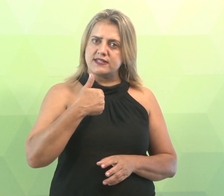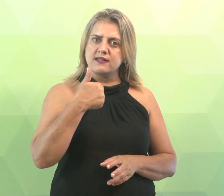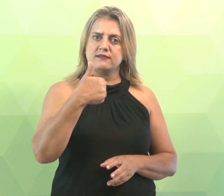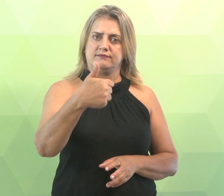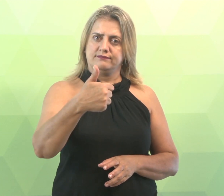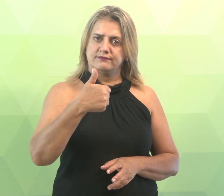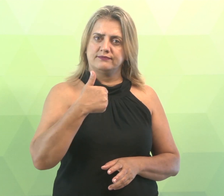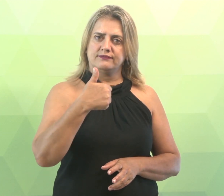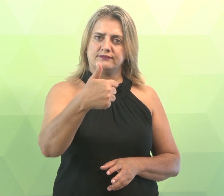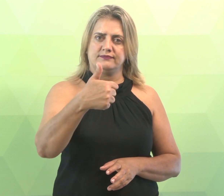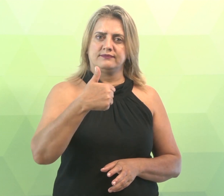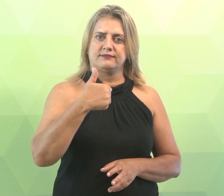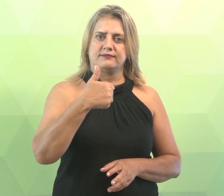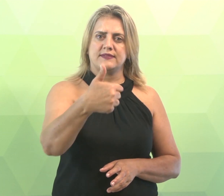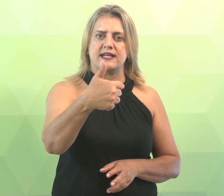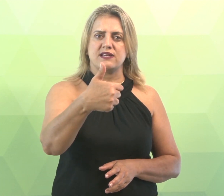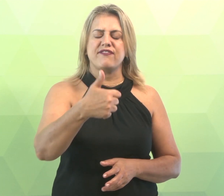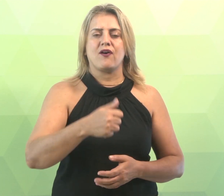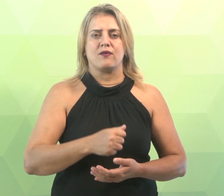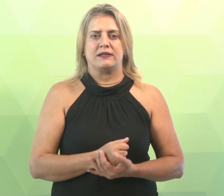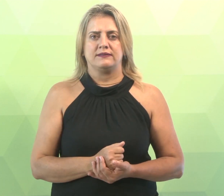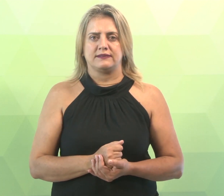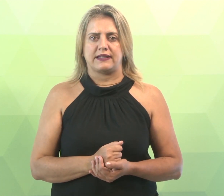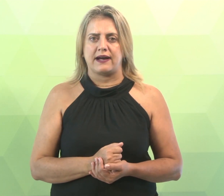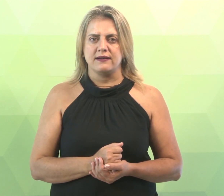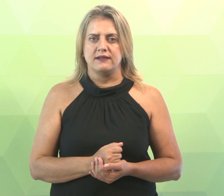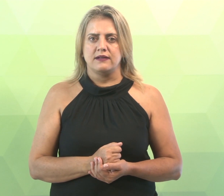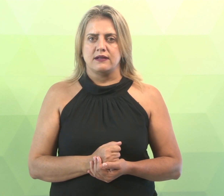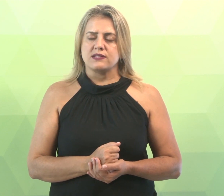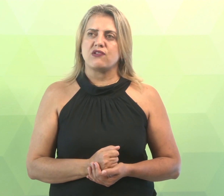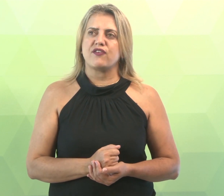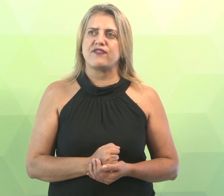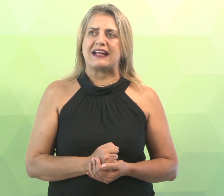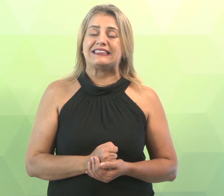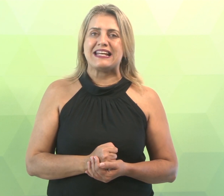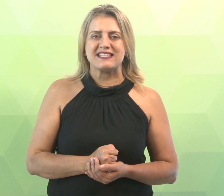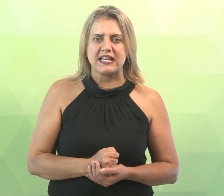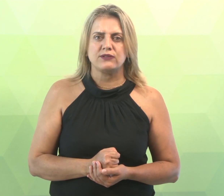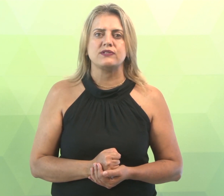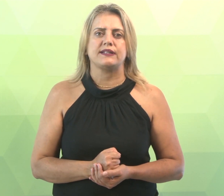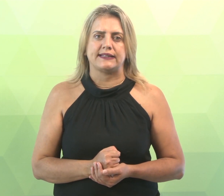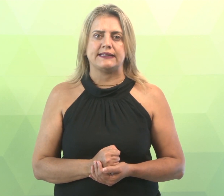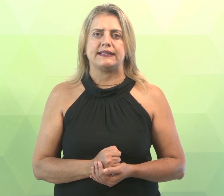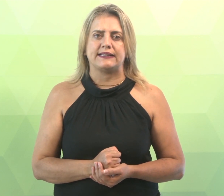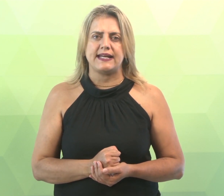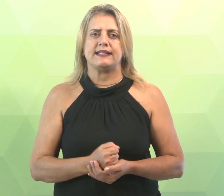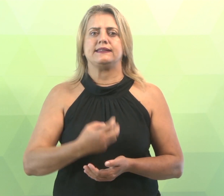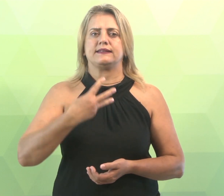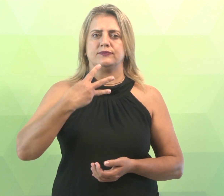fazer dessa forma, tá? Se eu for falar 333,